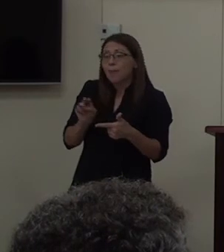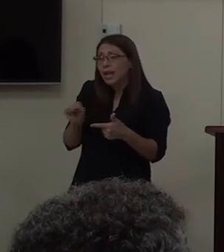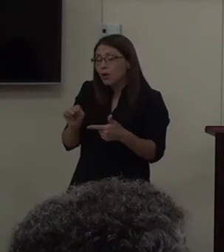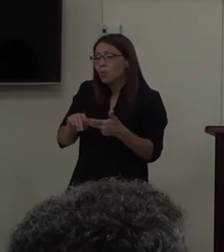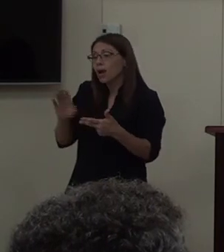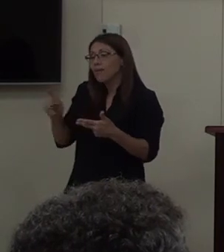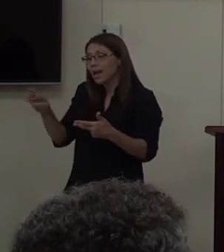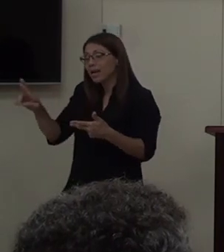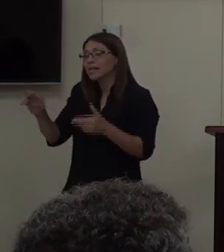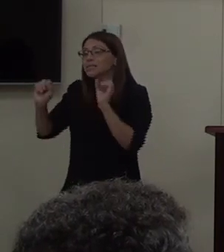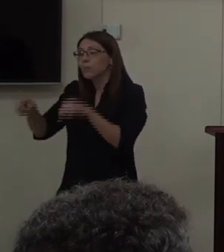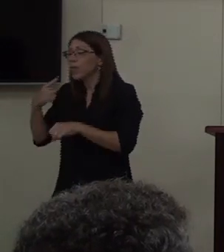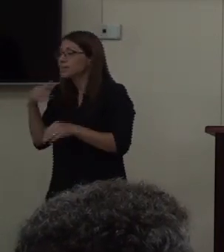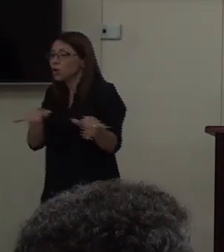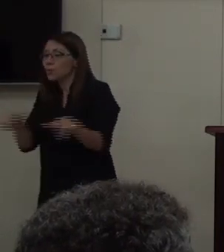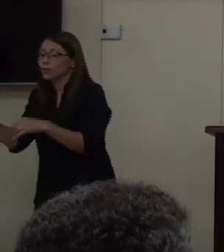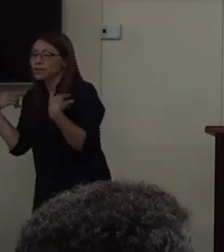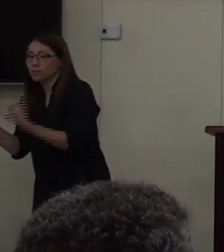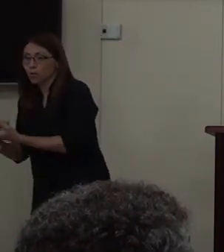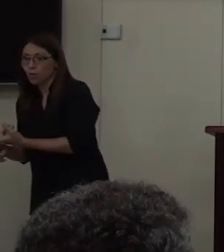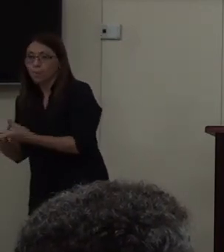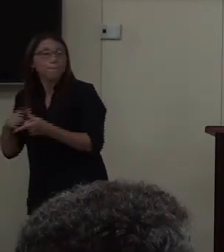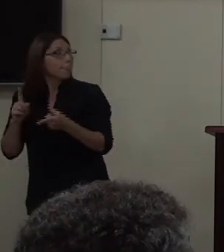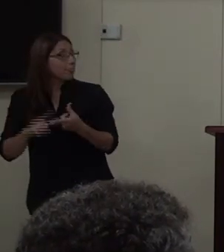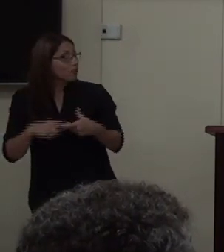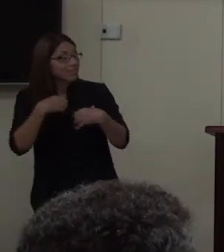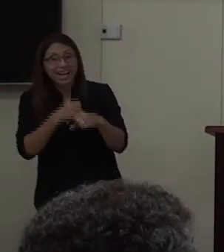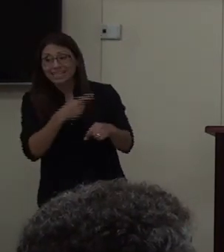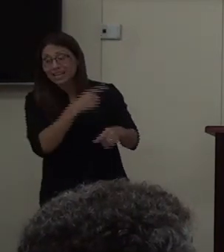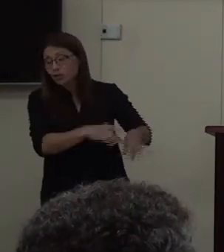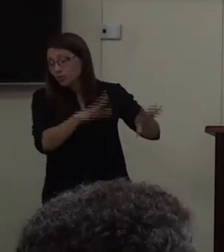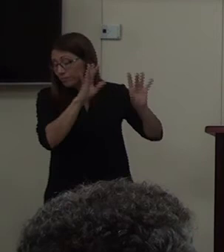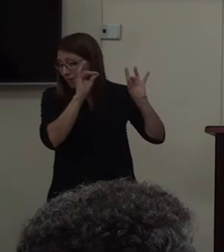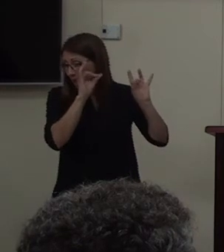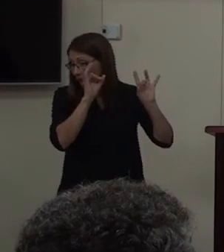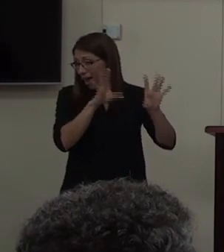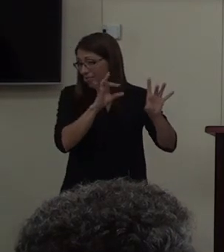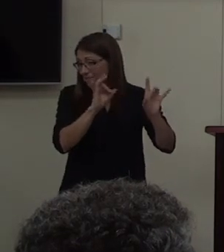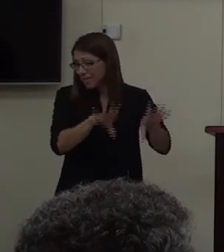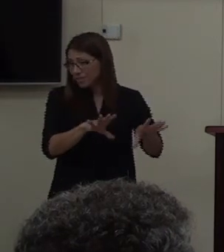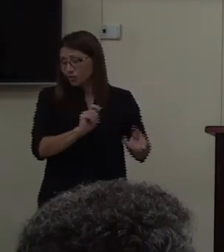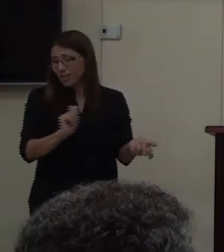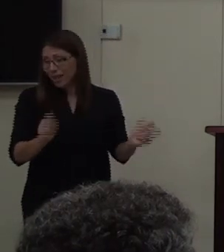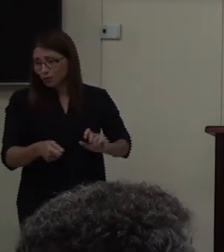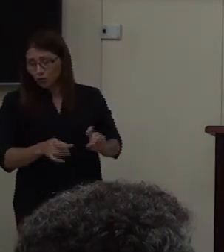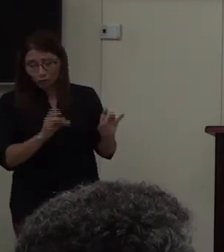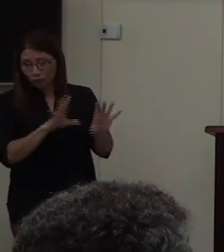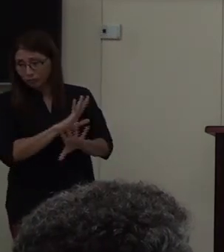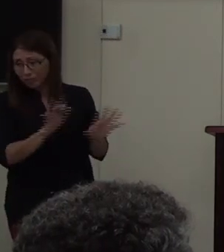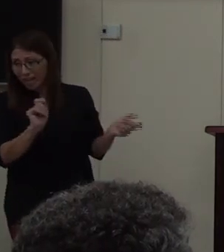español, ¿verdad? Y entonces salen estos adefesios de traducción, de documentos legales, por ejemplo, que